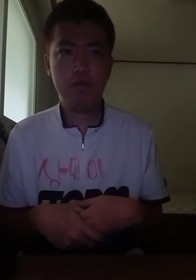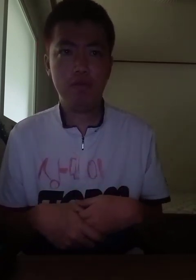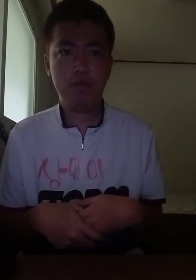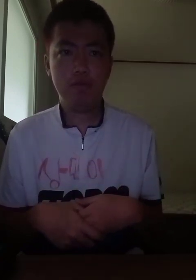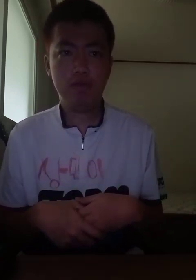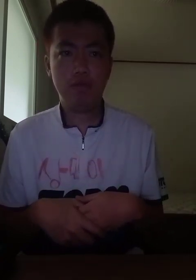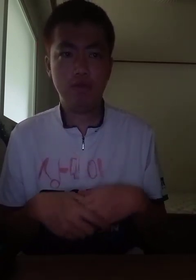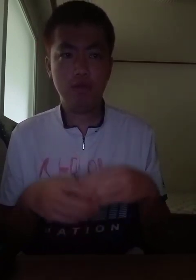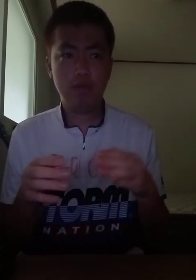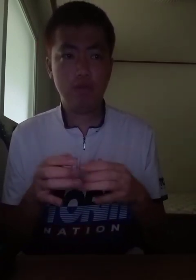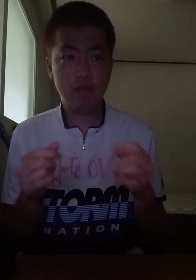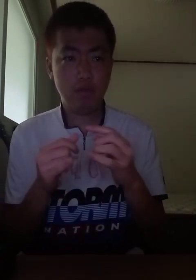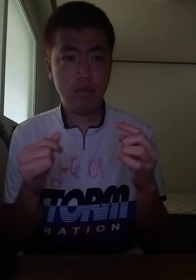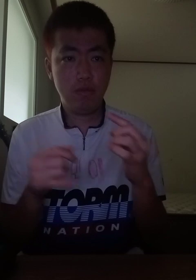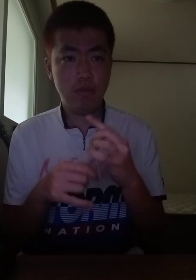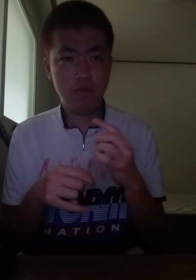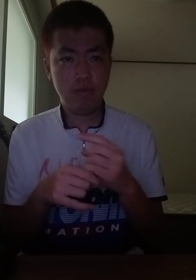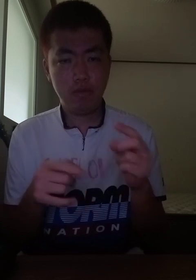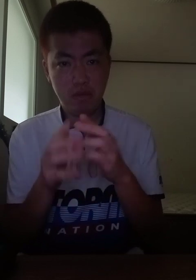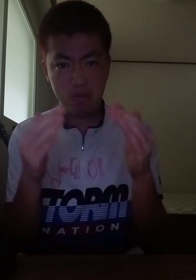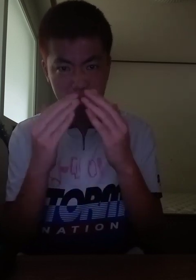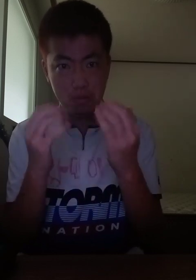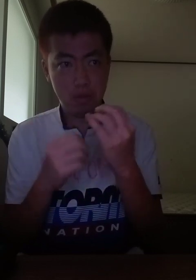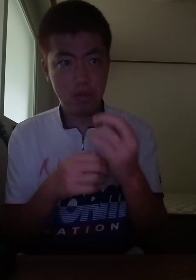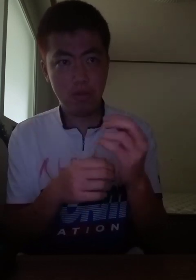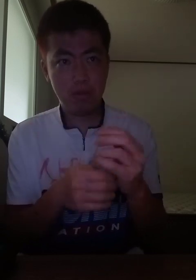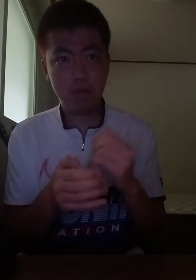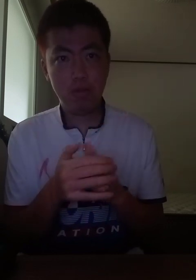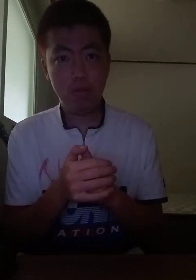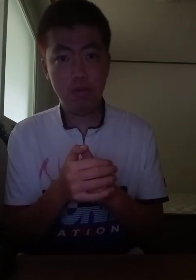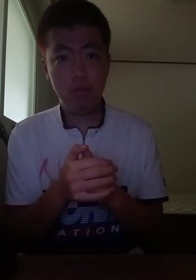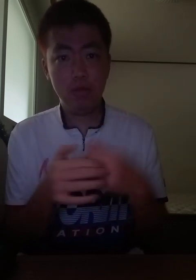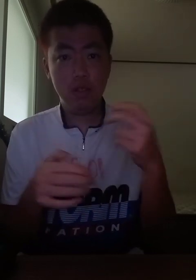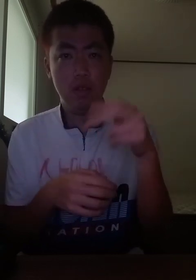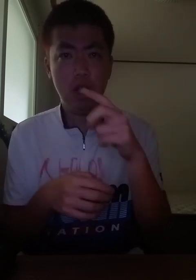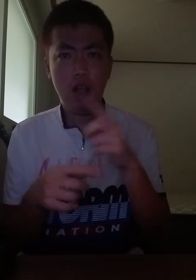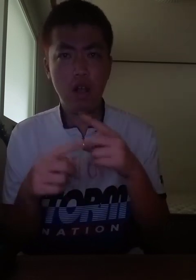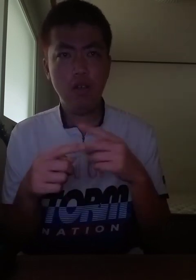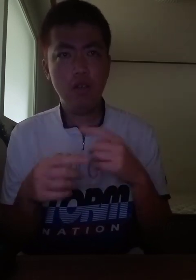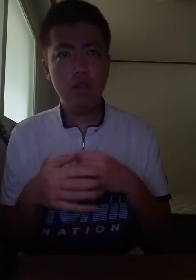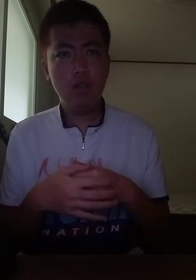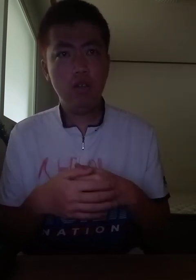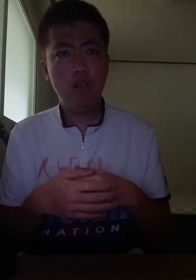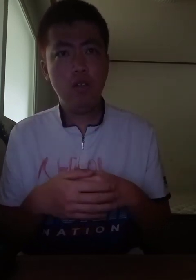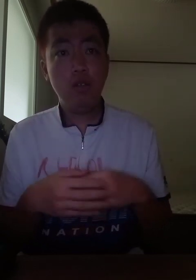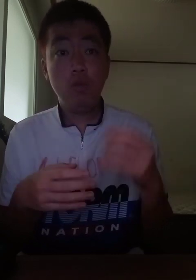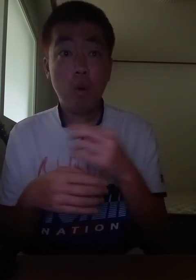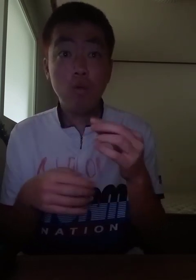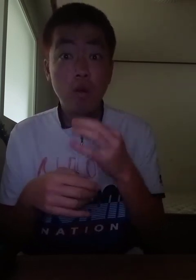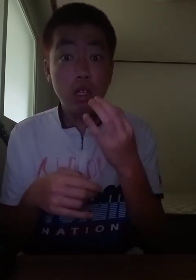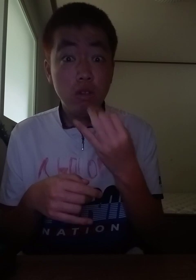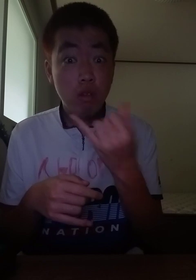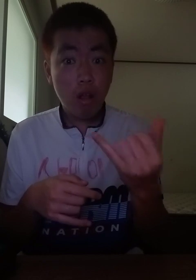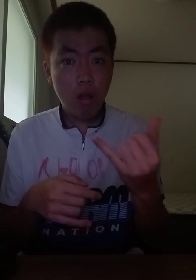횡단보도가 있어요. 시골이라고 그러면 안 되지요. 정류소가 있어선 안 될 것 같은 도로 가운데 정류소가 있습니다.